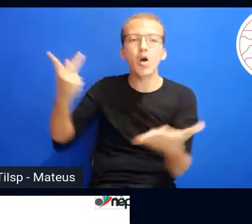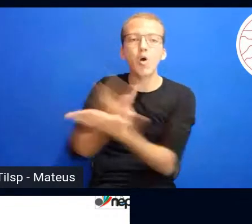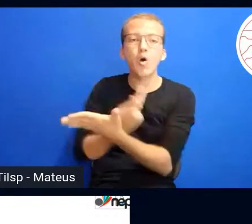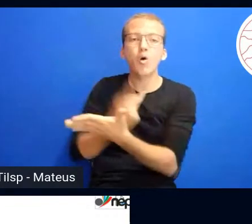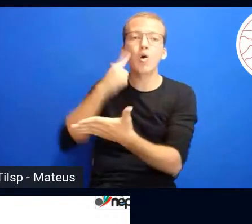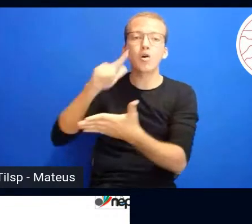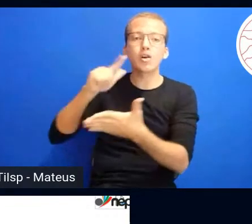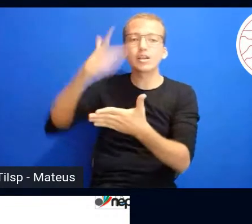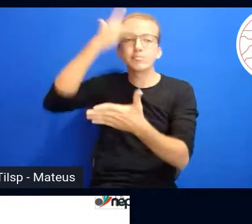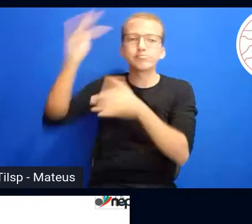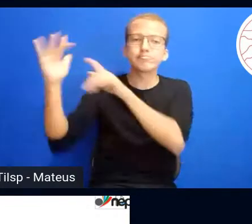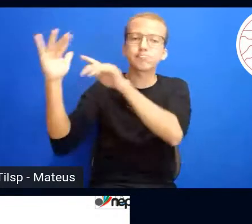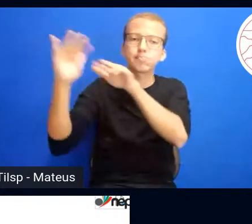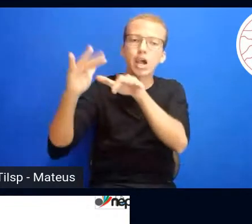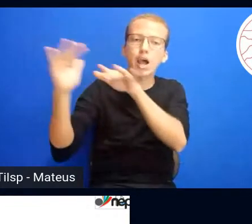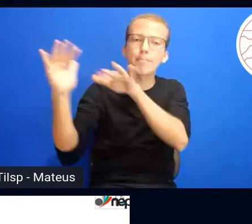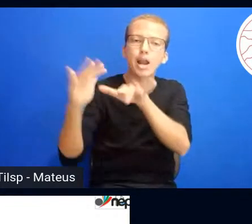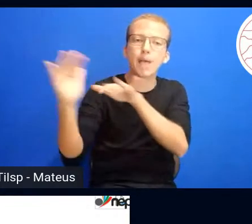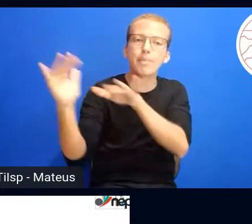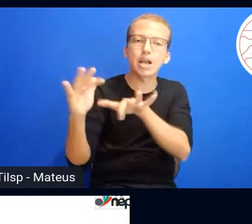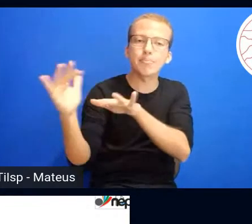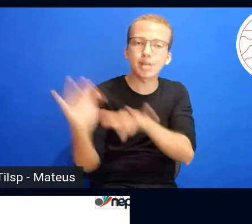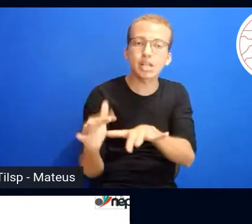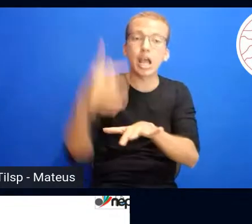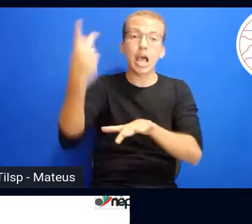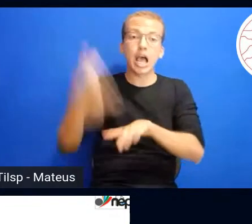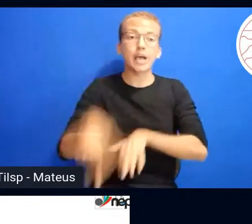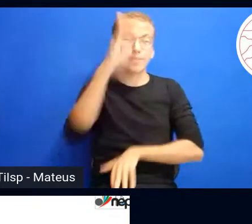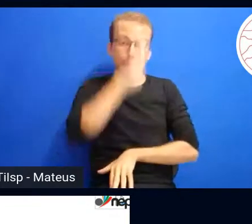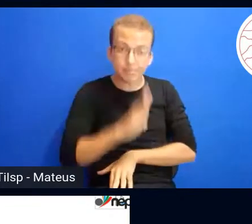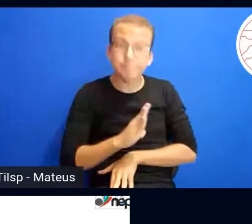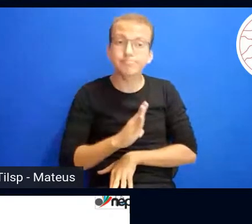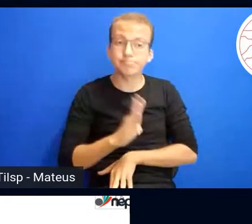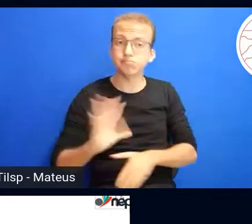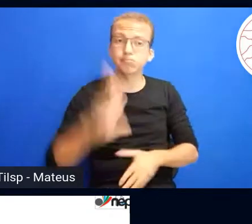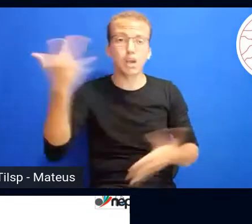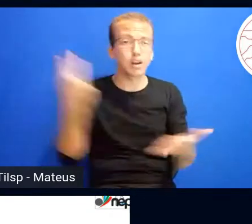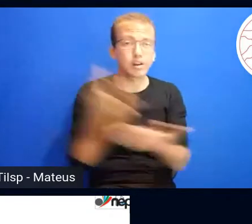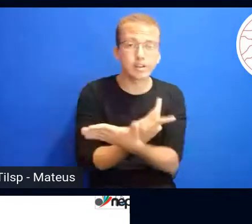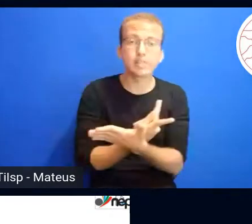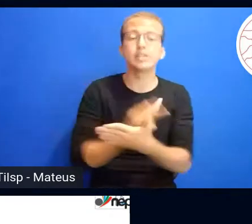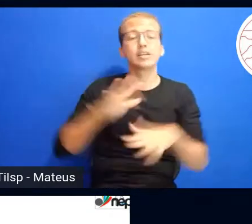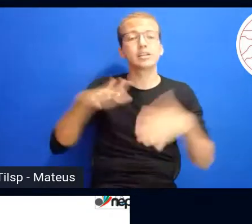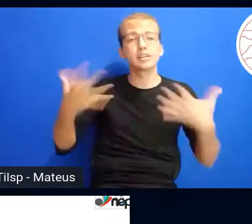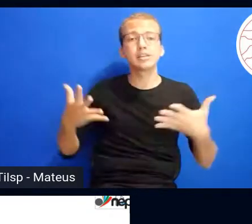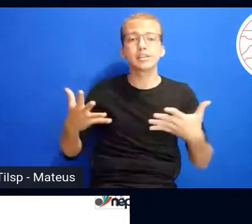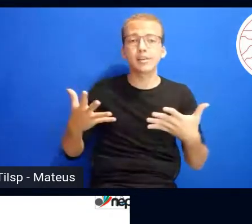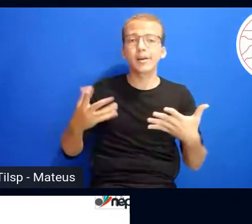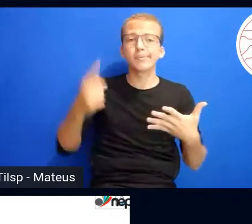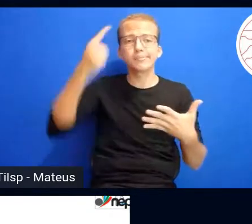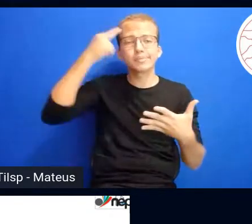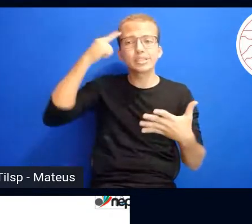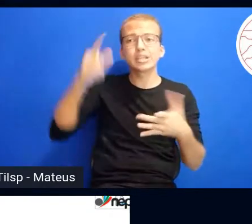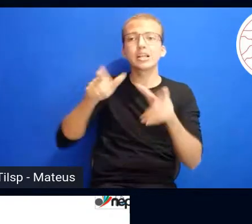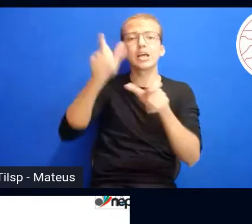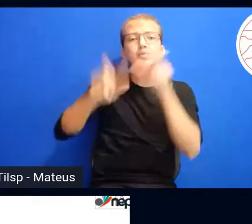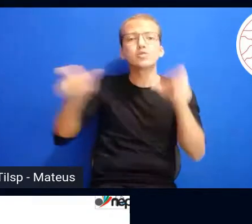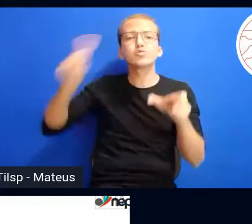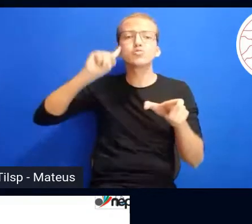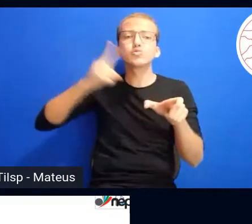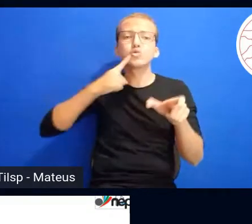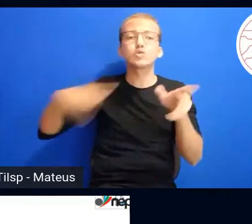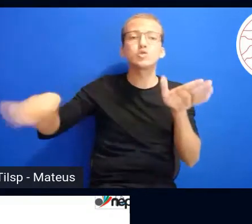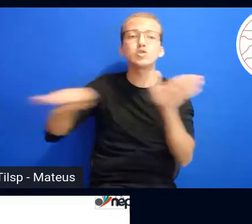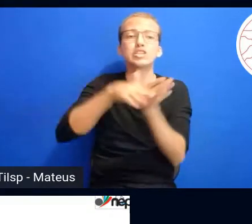refugiados pro nosso território. E aí veio a questão, né, como incluir esses sujeitos? Porque sendo